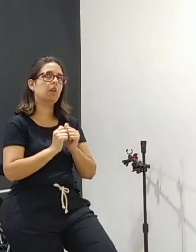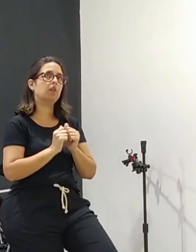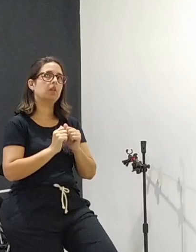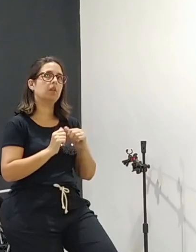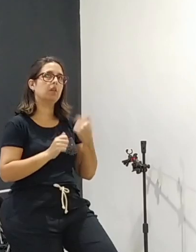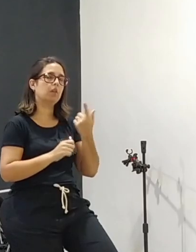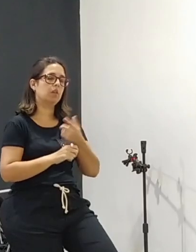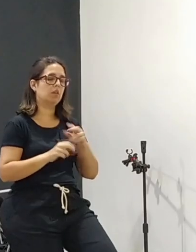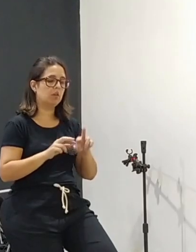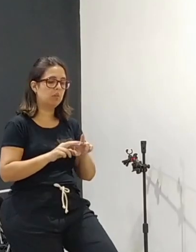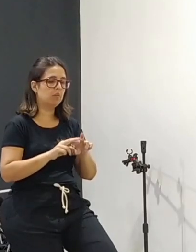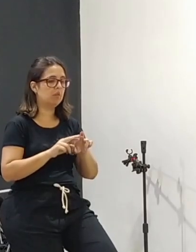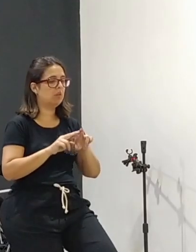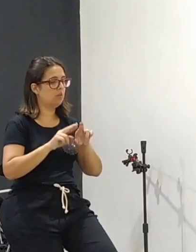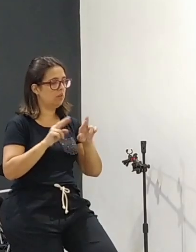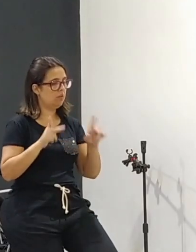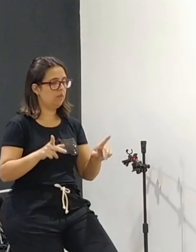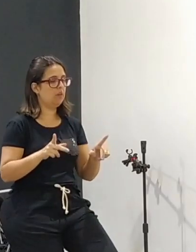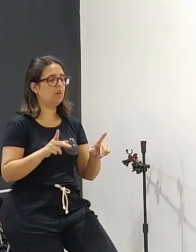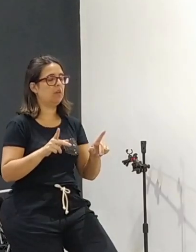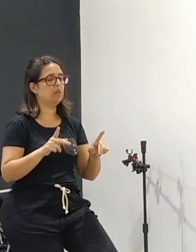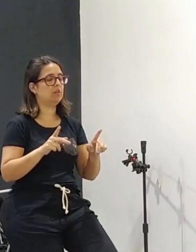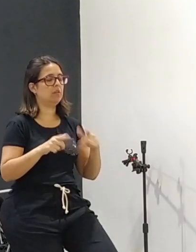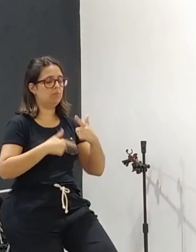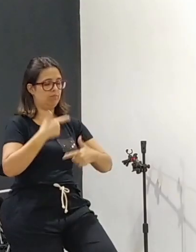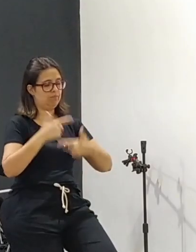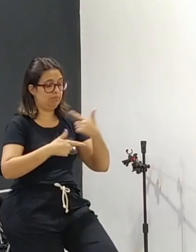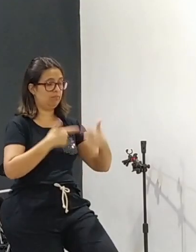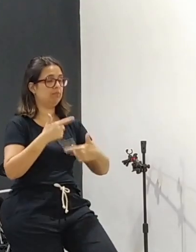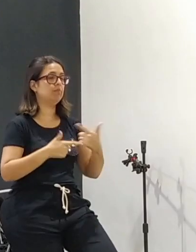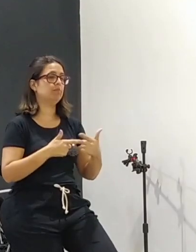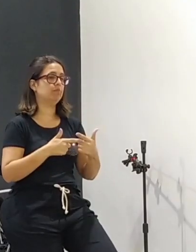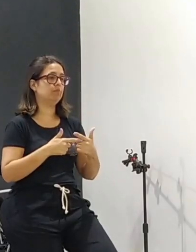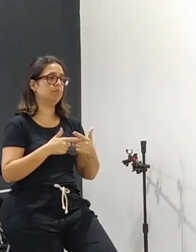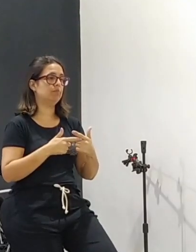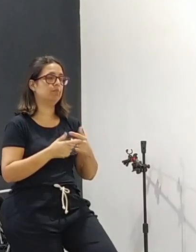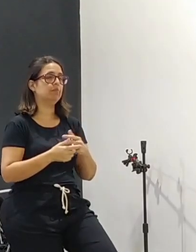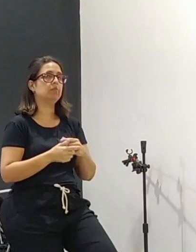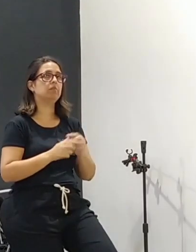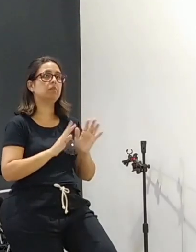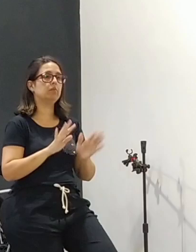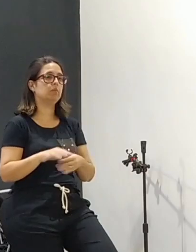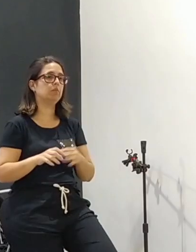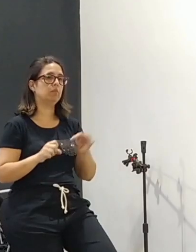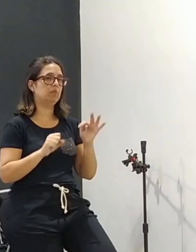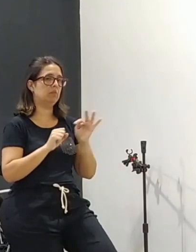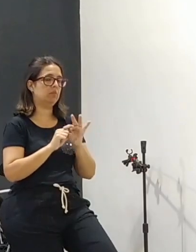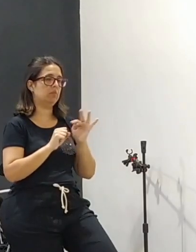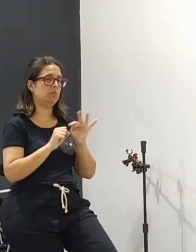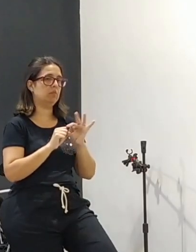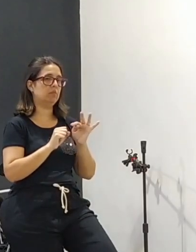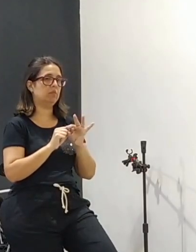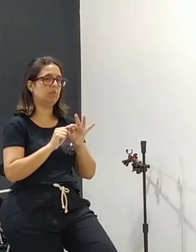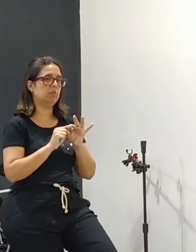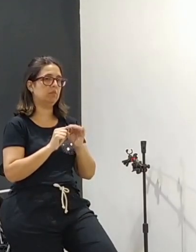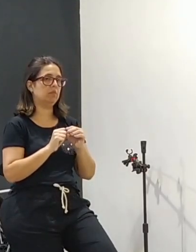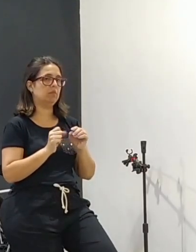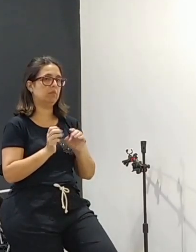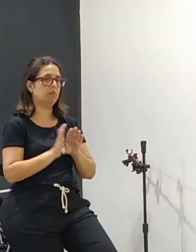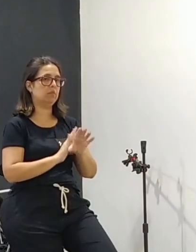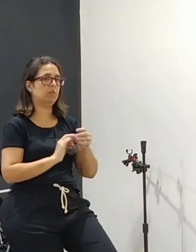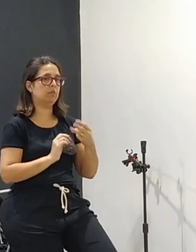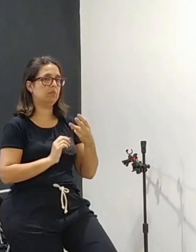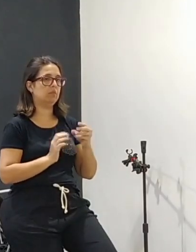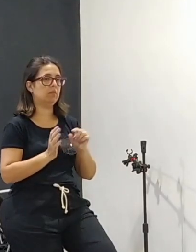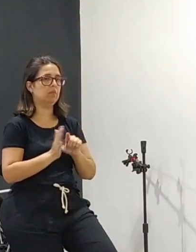Somos nós que estamos no meio dessa luta. Tiago 3,15. Tiago capítulo 3, versículo 15.